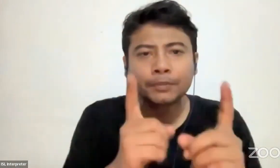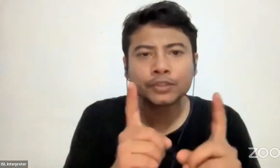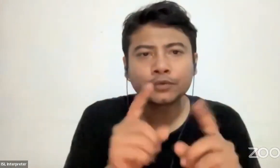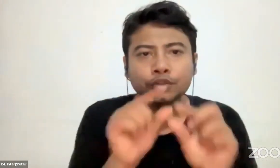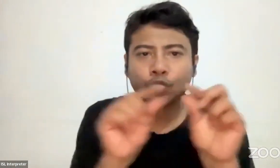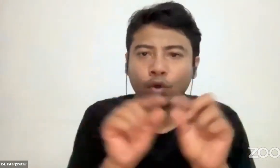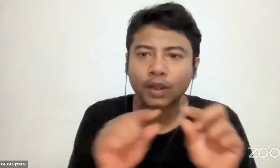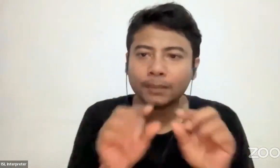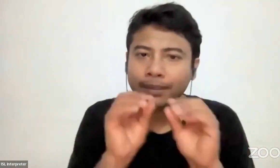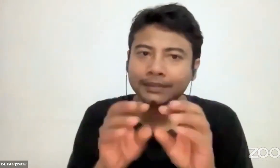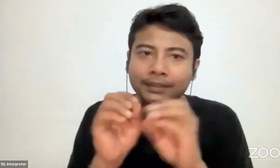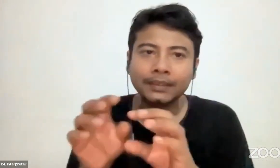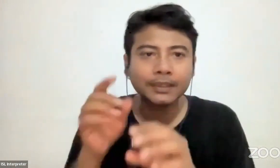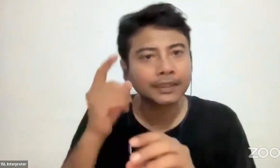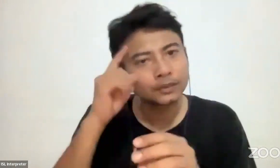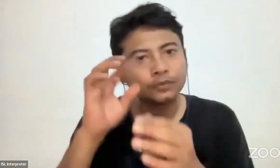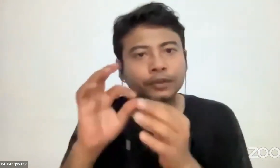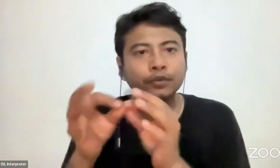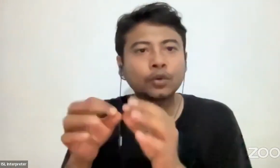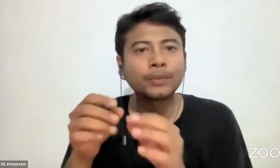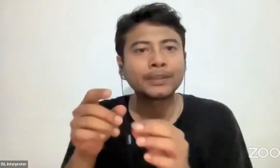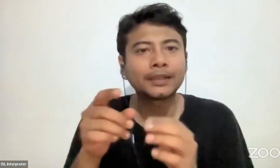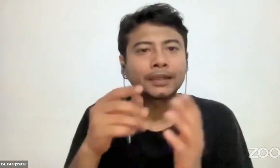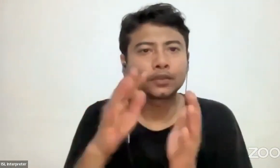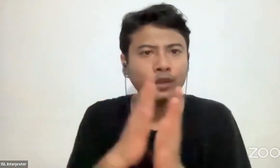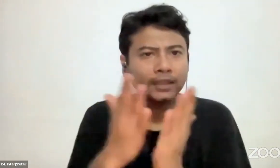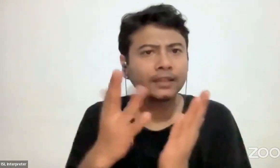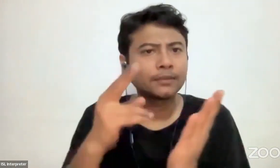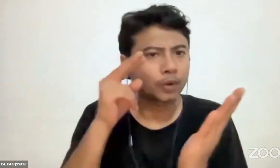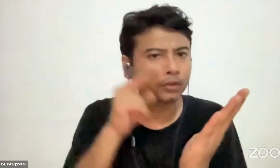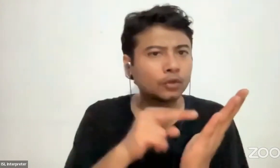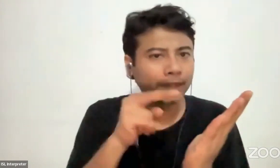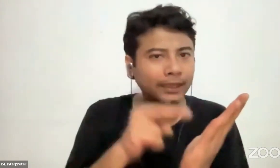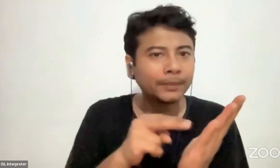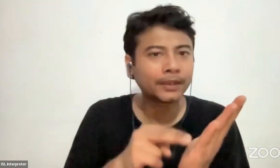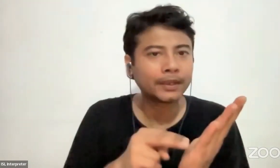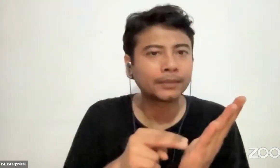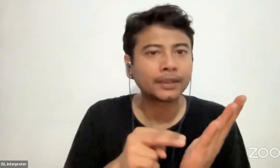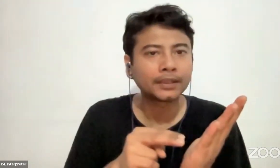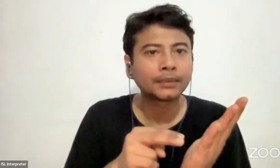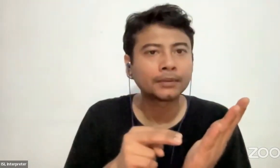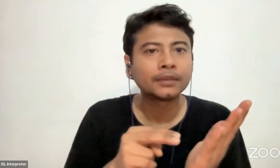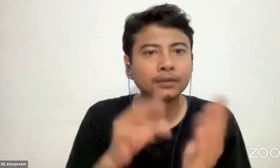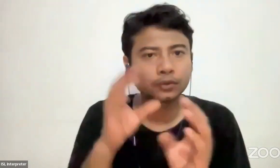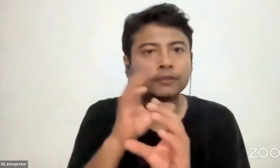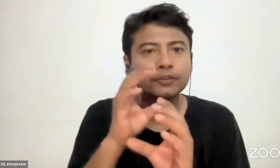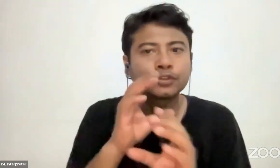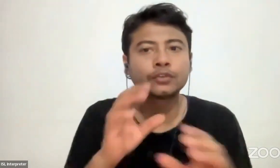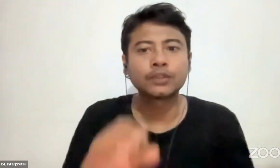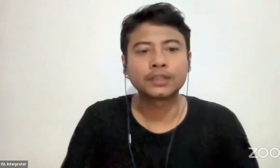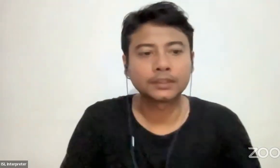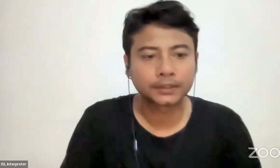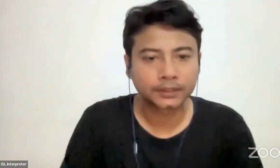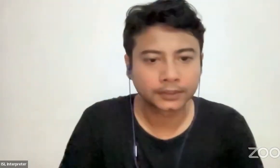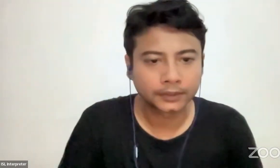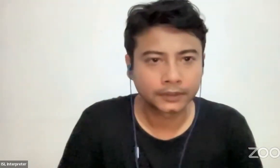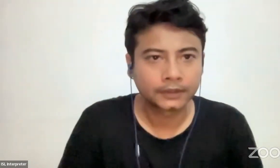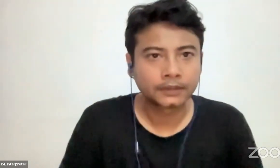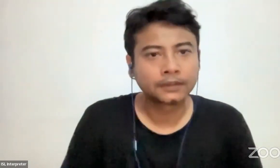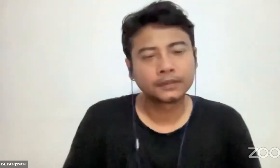आई थिंक प्रभु जी वो श्लोका बताते रहिएगा तो फिर उनको पता रहेगा, क्योंकि आई अच्छा थिंक बहुत सॉरी, लोग देख भी रहे हैं अपना किताब हाँ में हाँ तो कंफ्यूजन हो